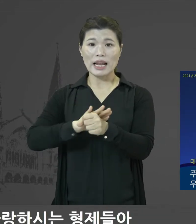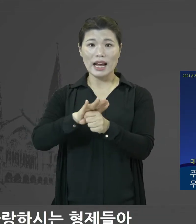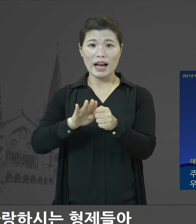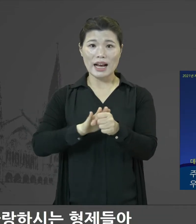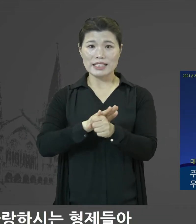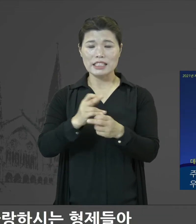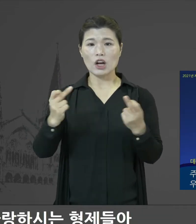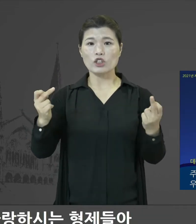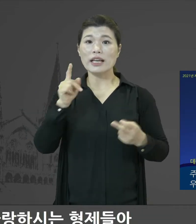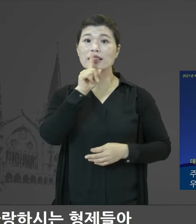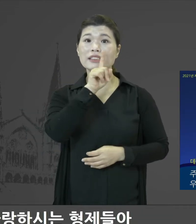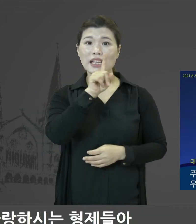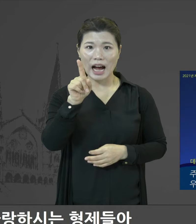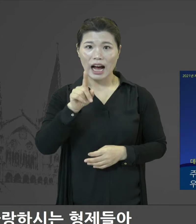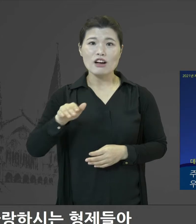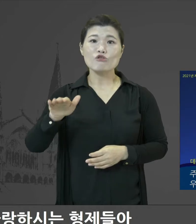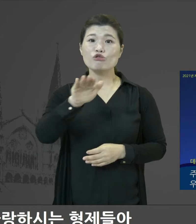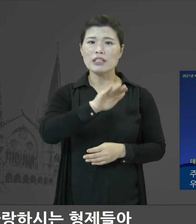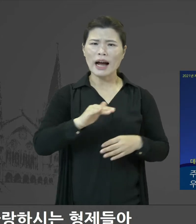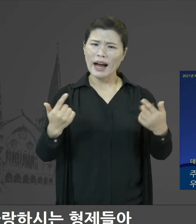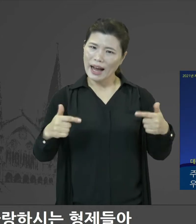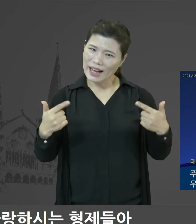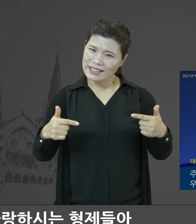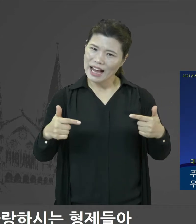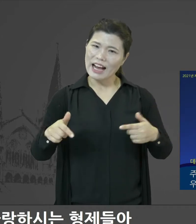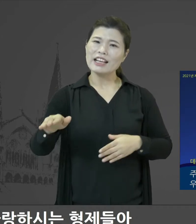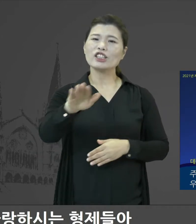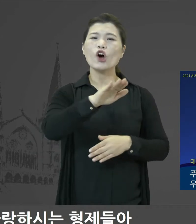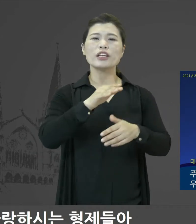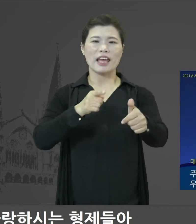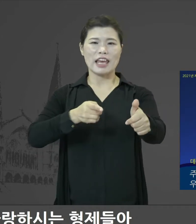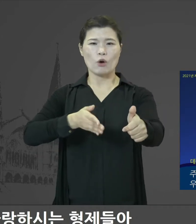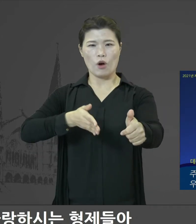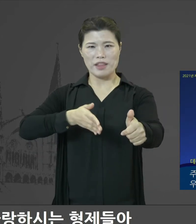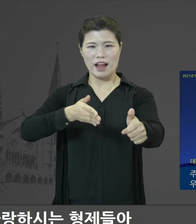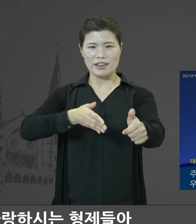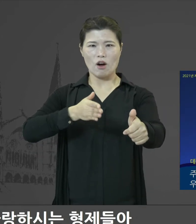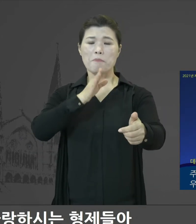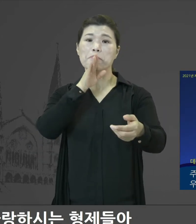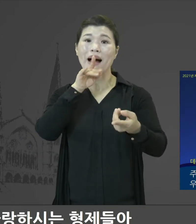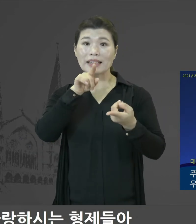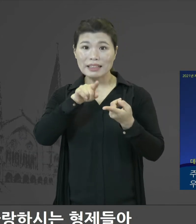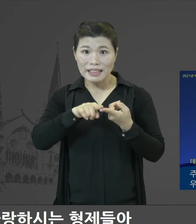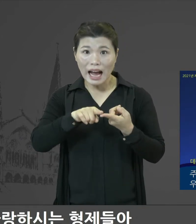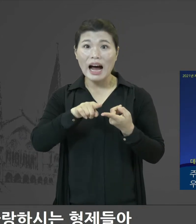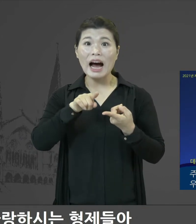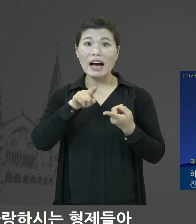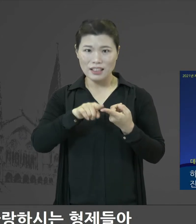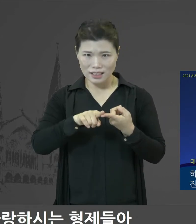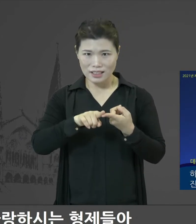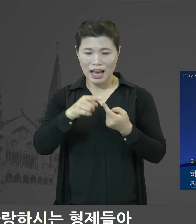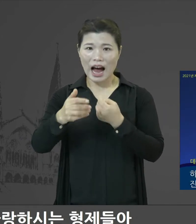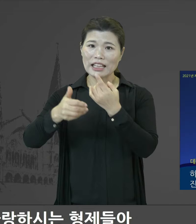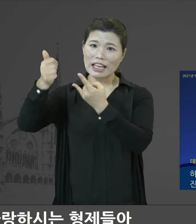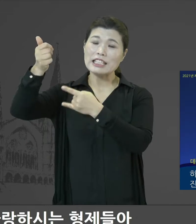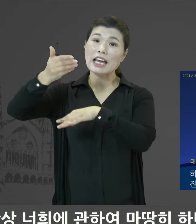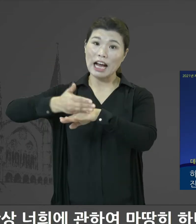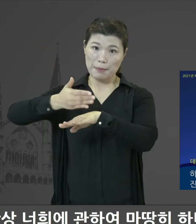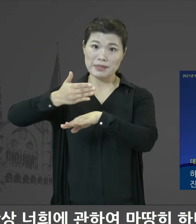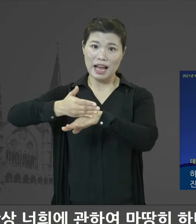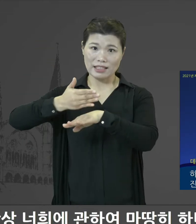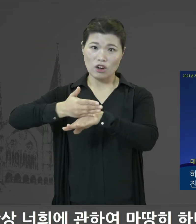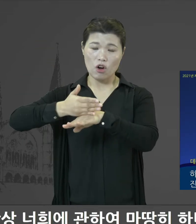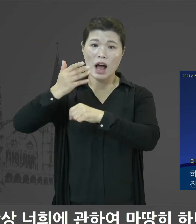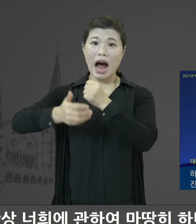사랑하시는 형제들아 우리가 항상 너희에게 관하여 마땅히 하나님께 감사할 것은